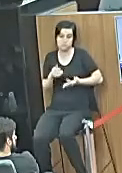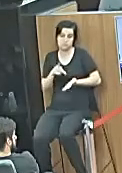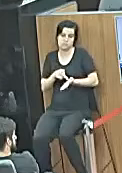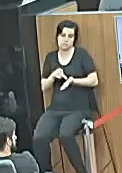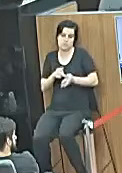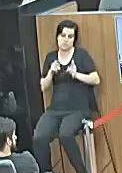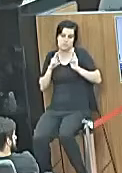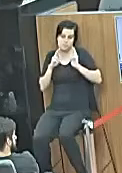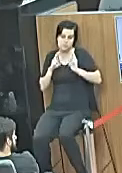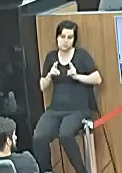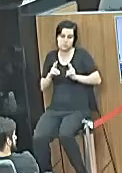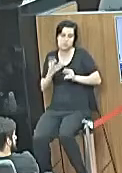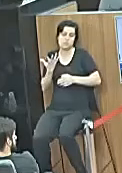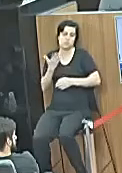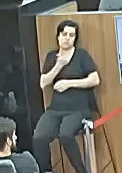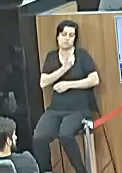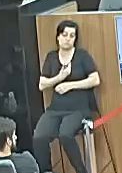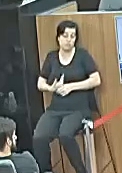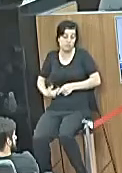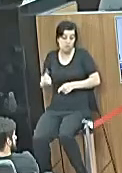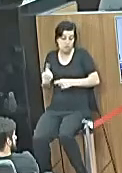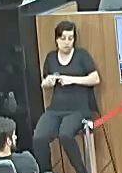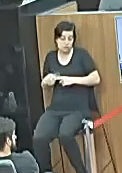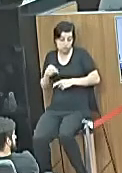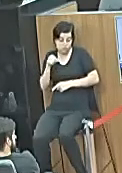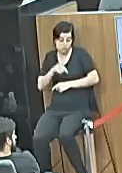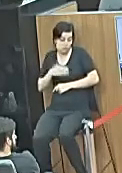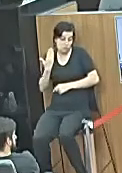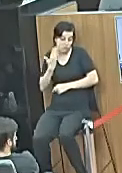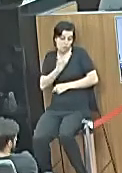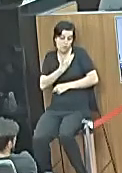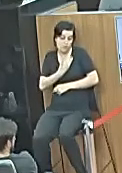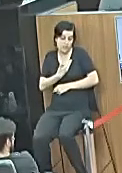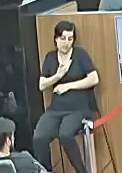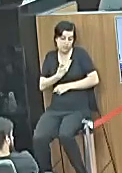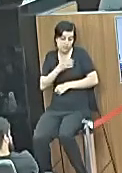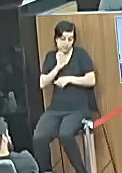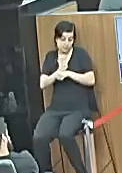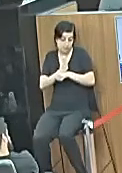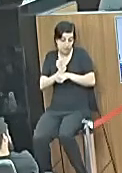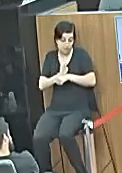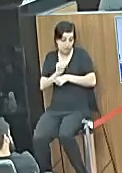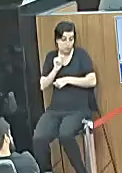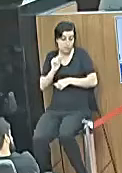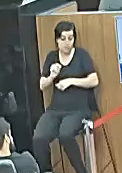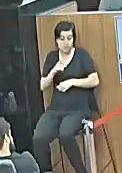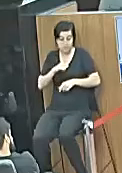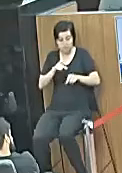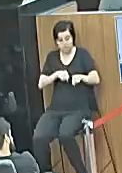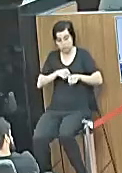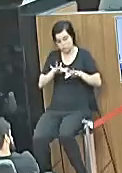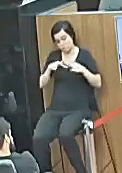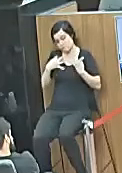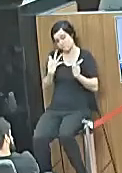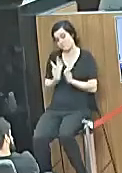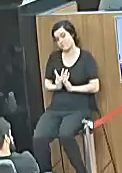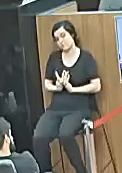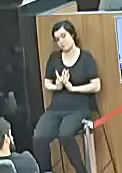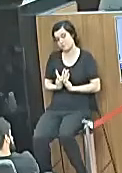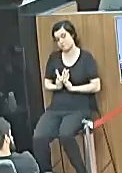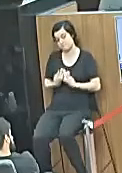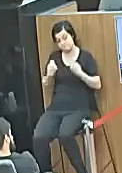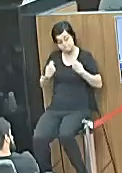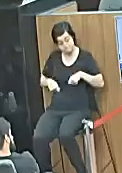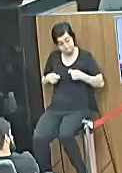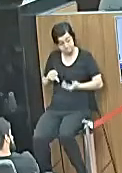representante do governo porque o nosso estado é predominante agricultura familiar nós precisamos